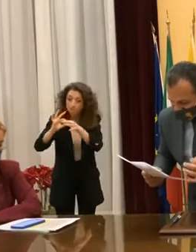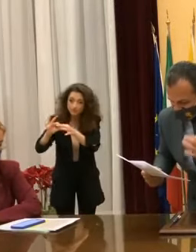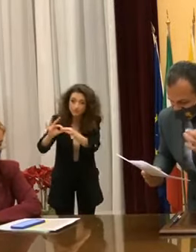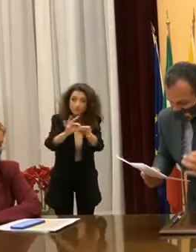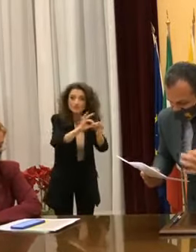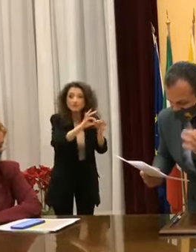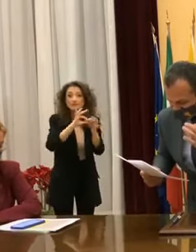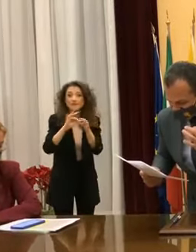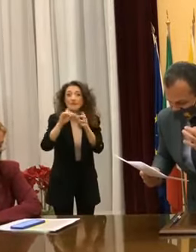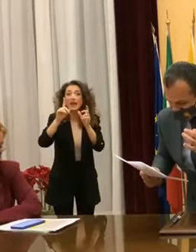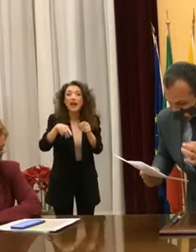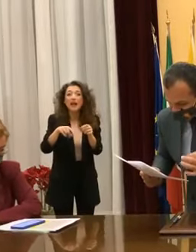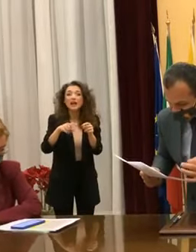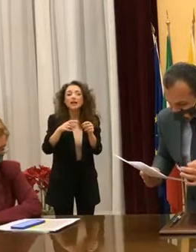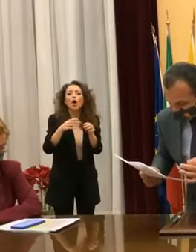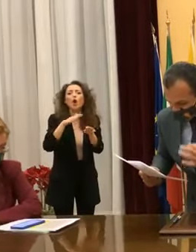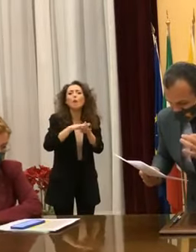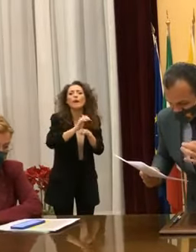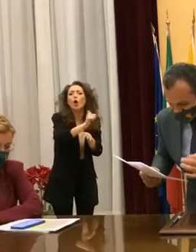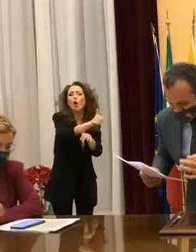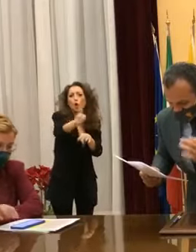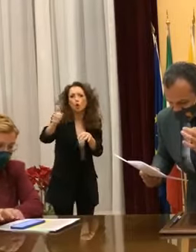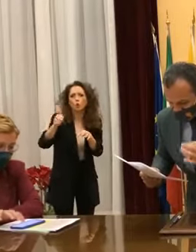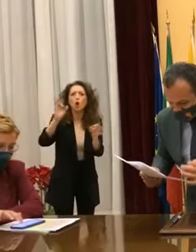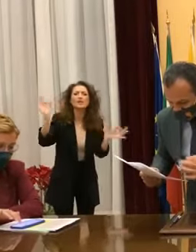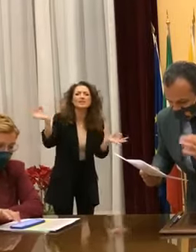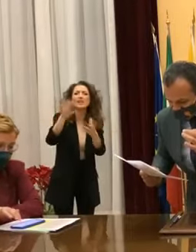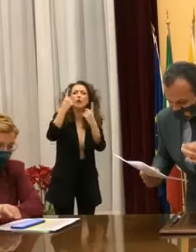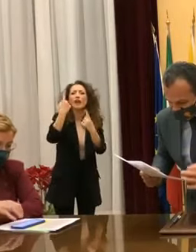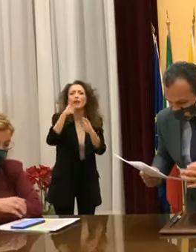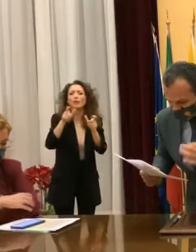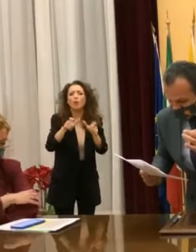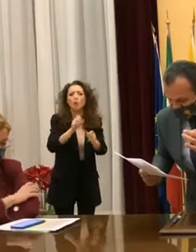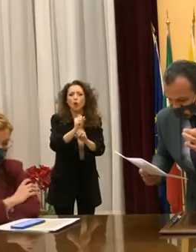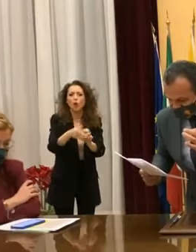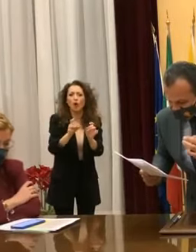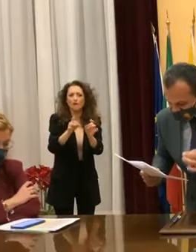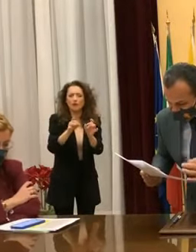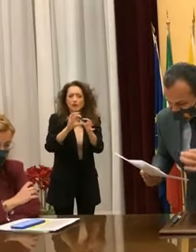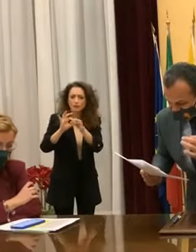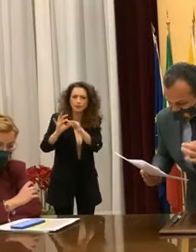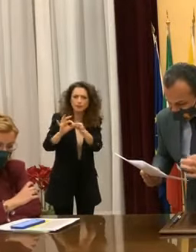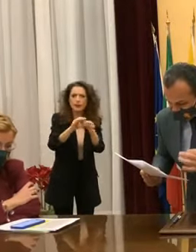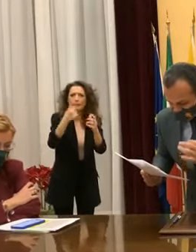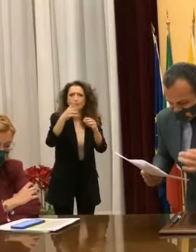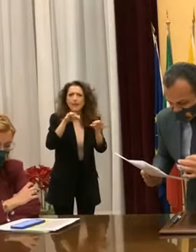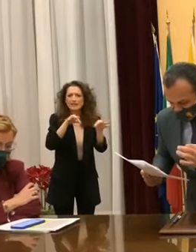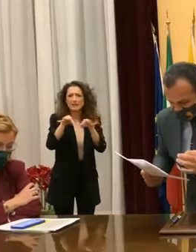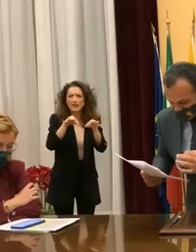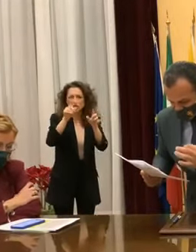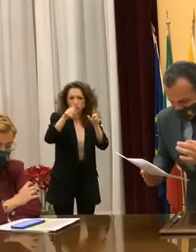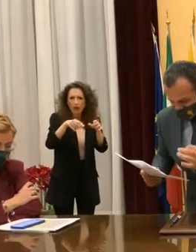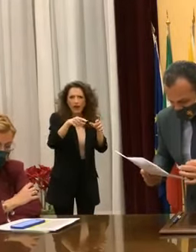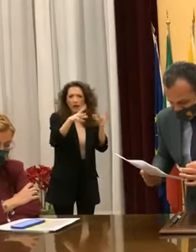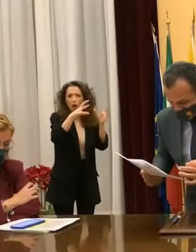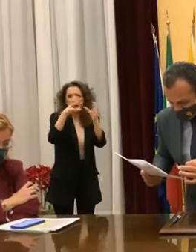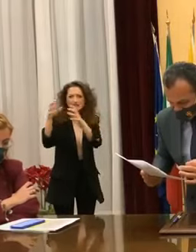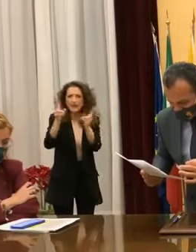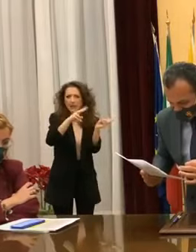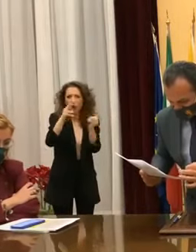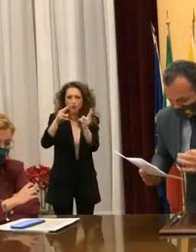assegnati agli organi straordinari nominati in affiancamento alle direzioni strategiche delle aziende sanitarie provinciali e